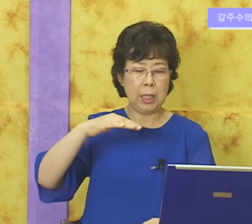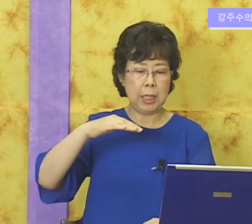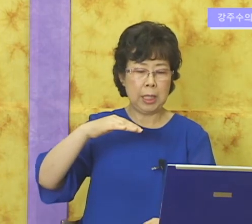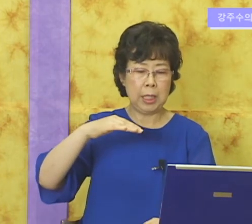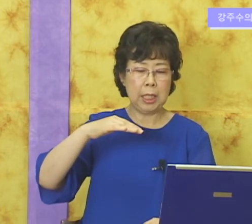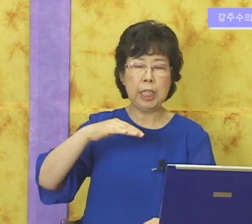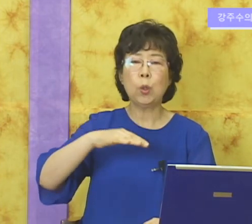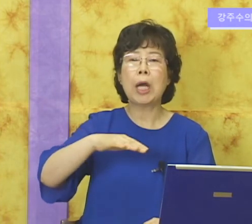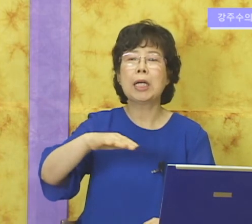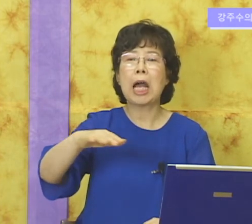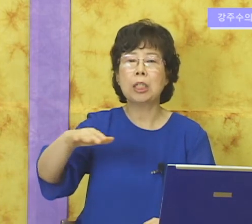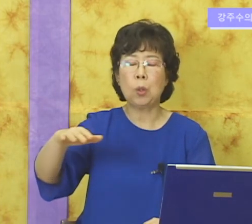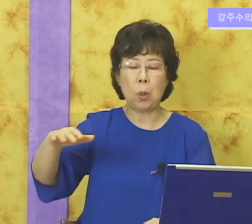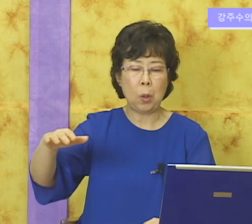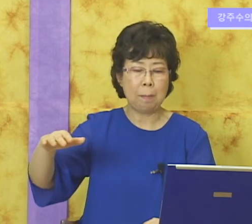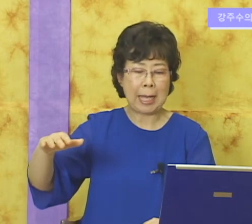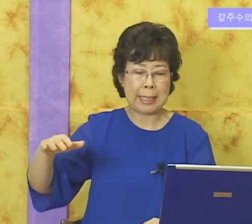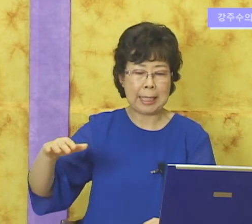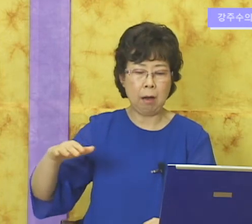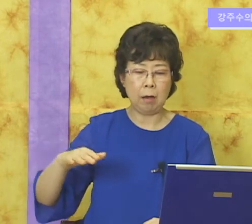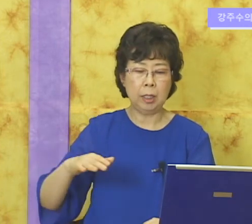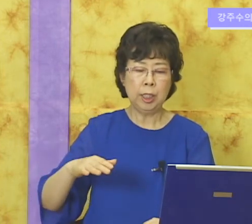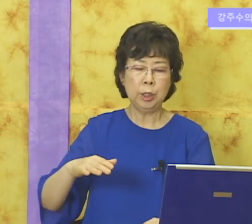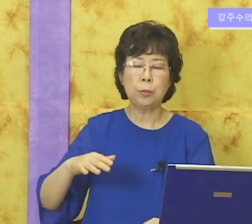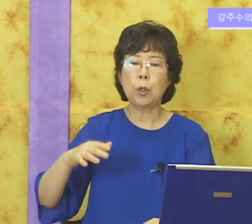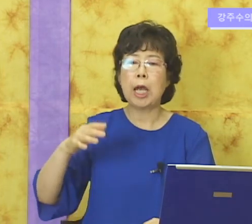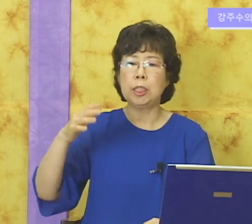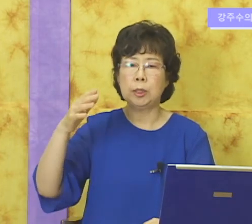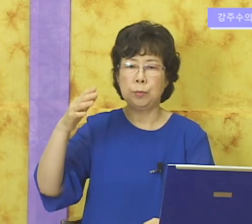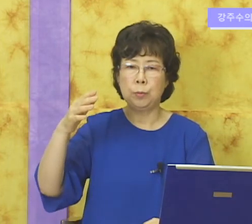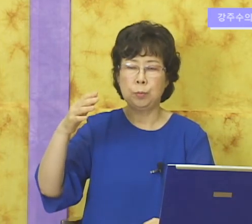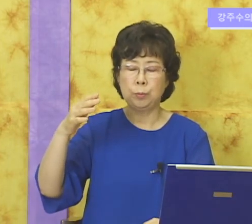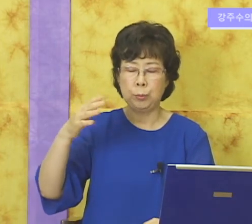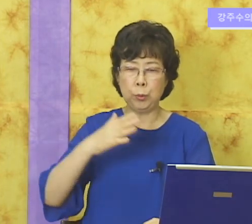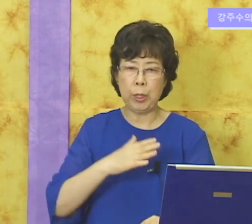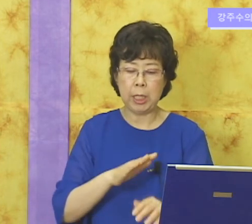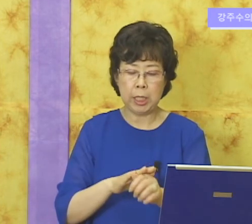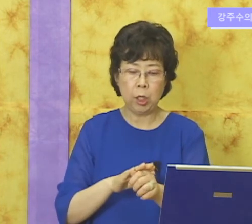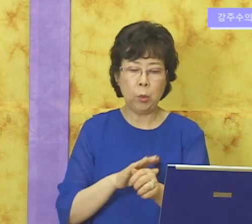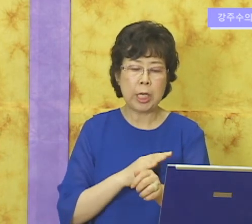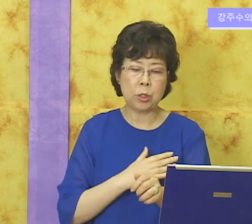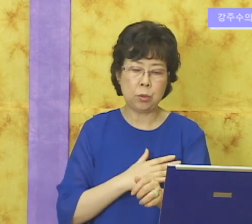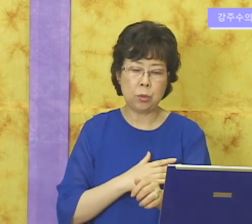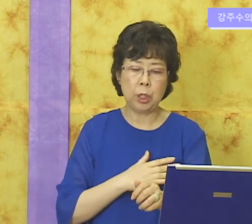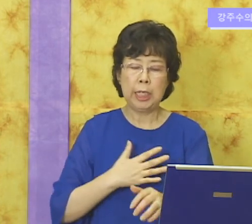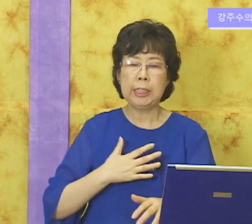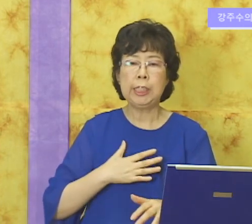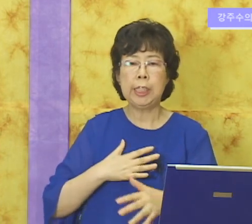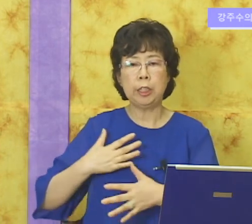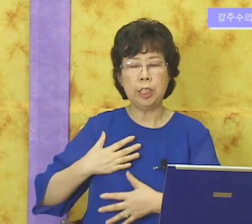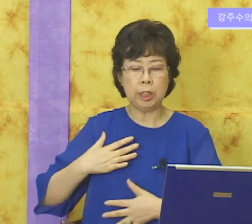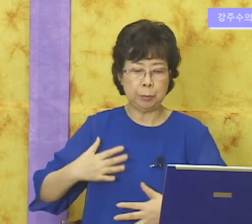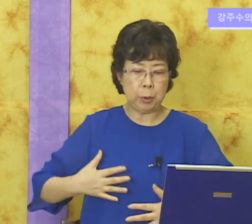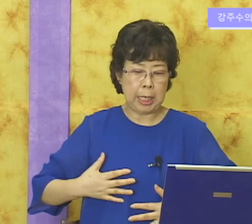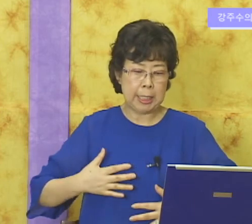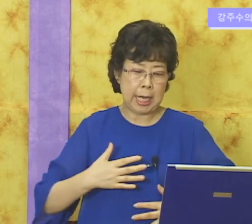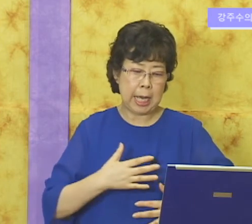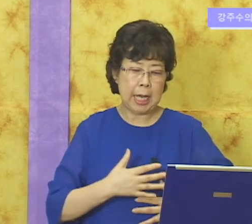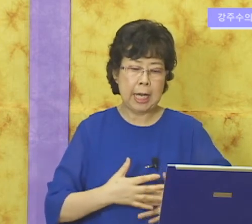높이, 이동하는 각도, 반경, 접촉하는 부위, 횟수, 신체 어디를